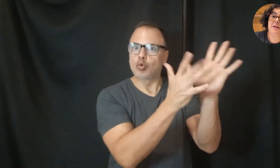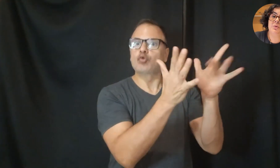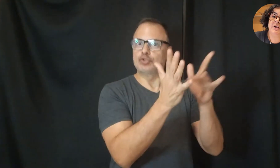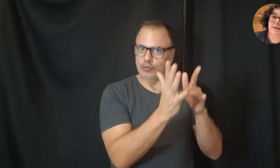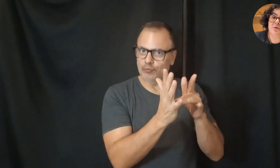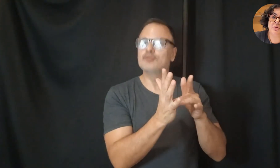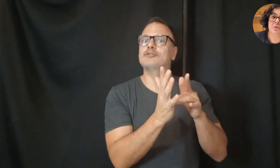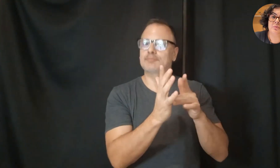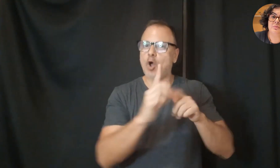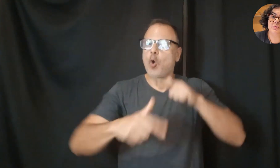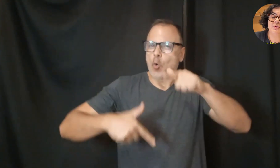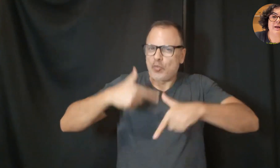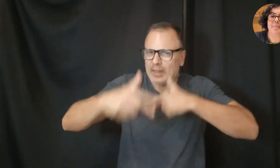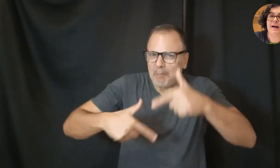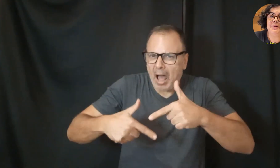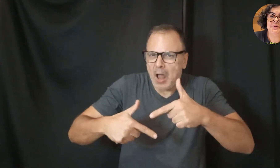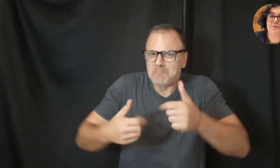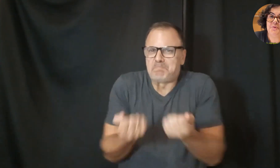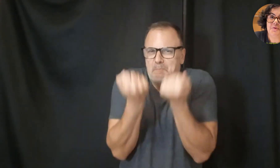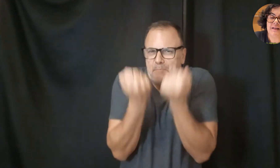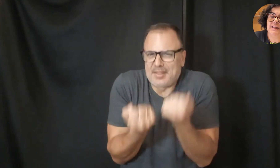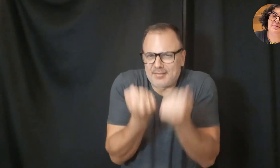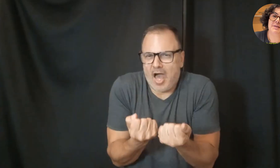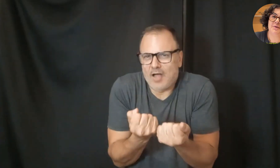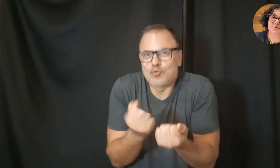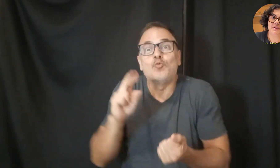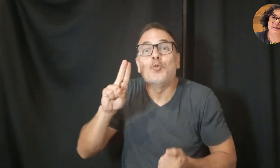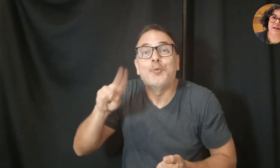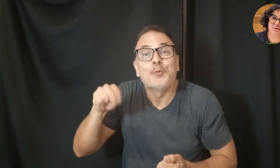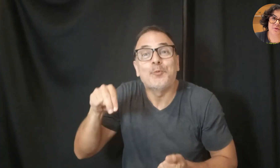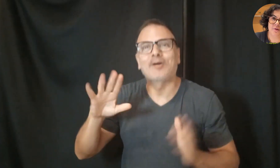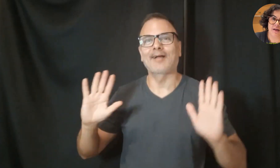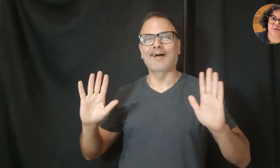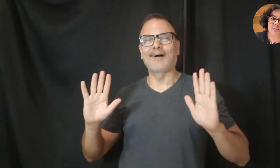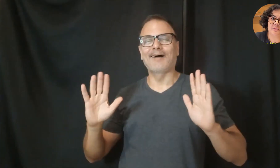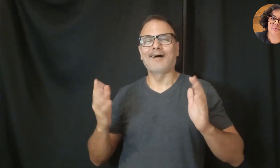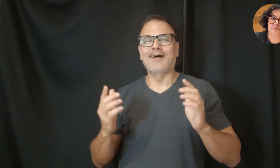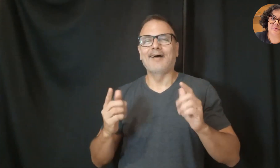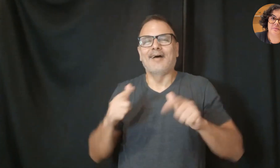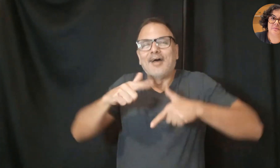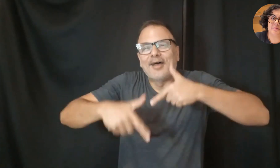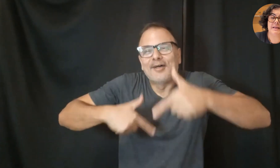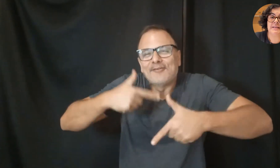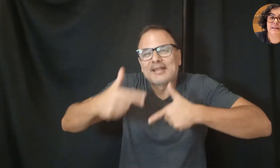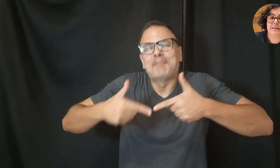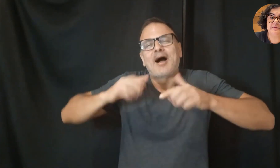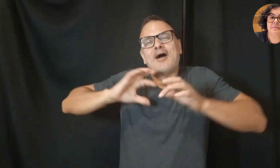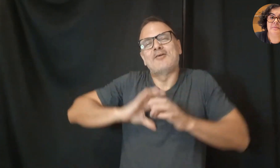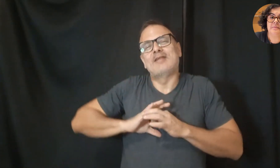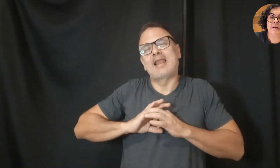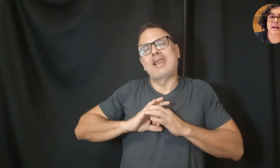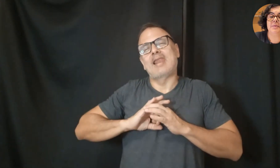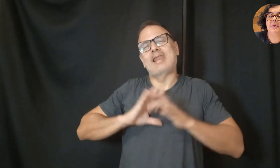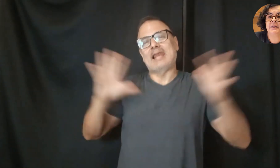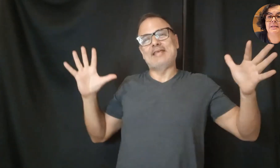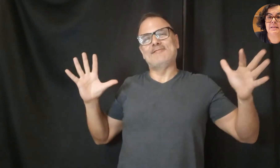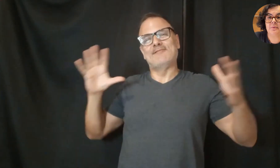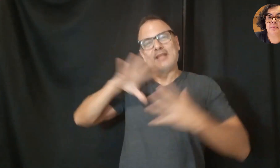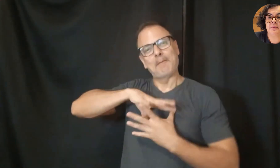do Cristo, o trabalho nunca deve ser considerado um fardo, mas sim a libertação